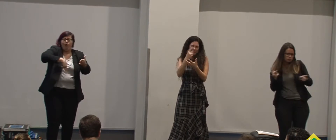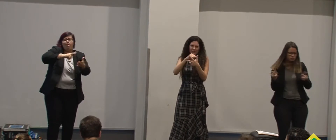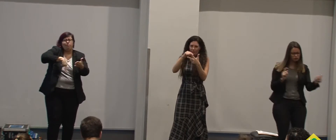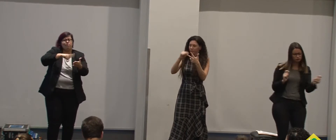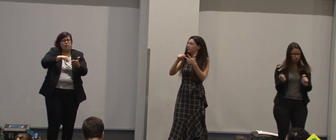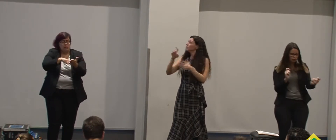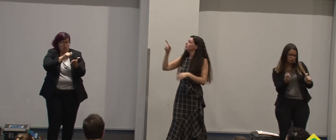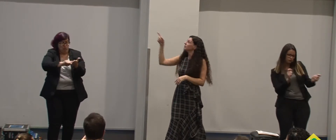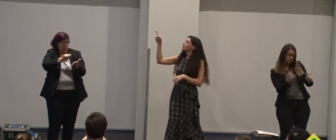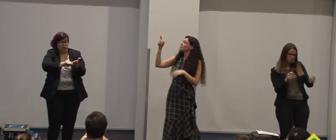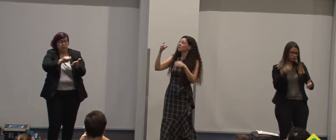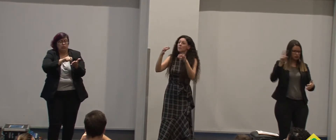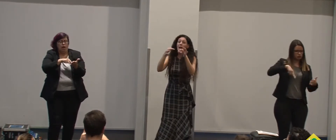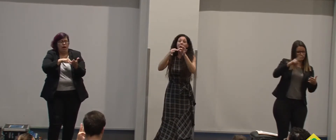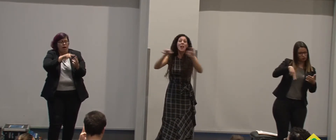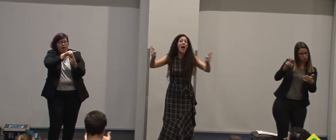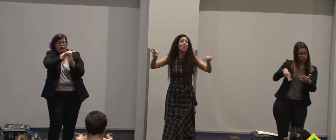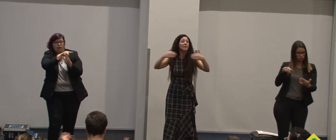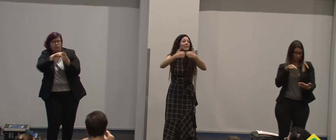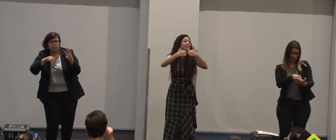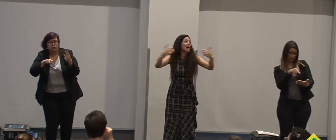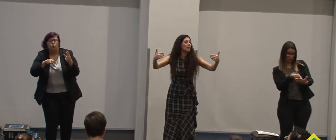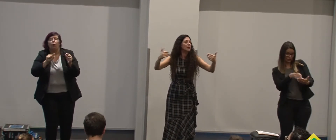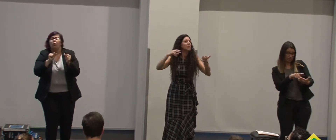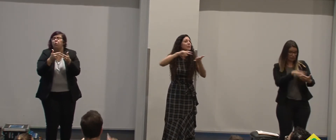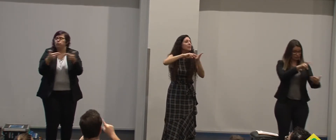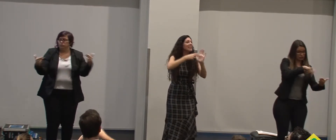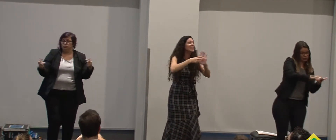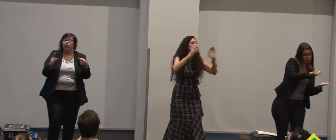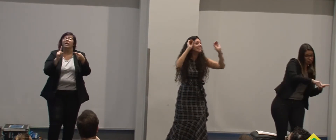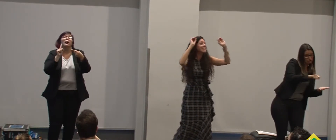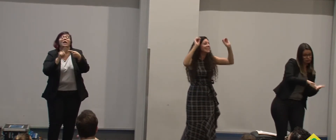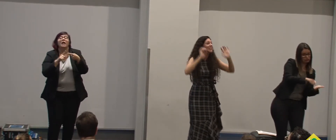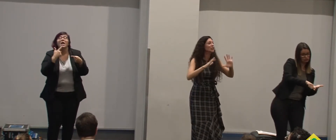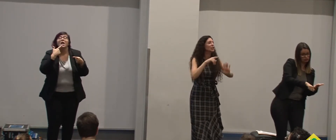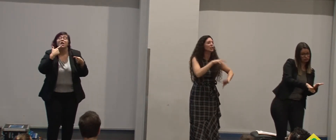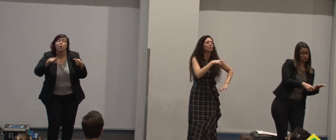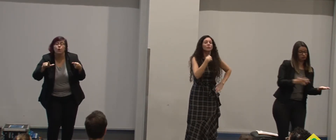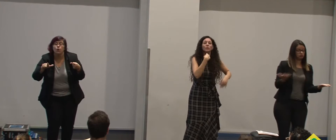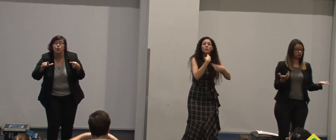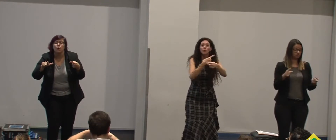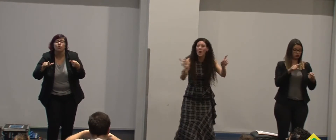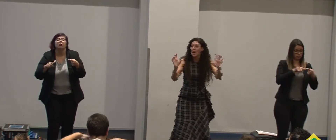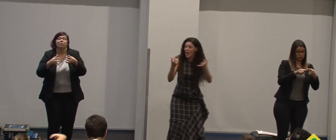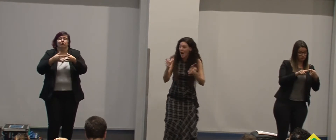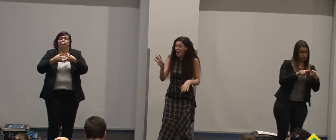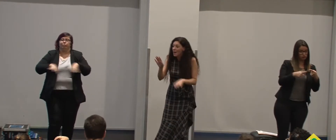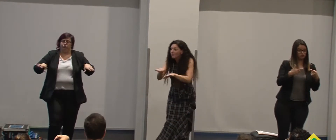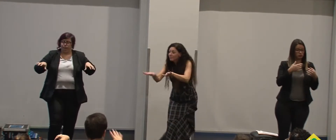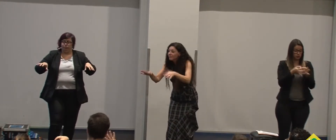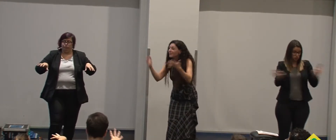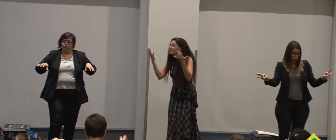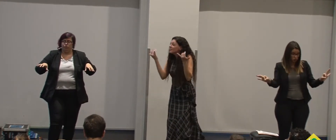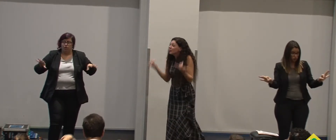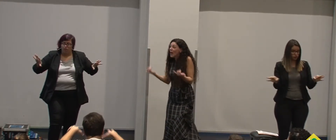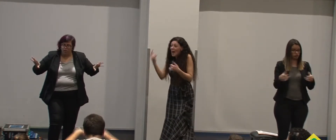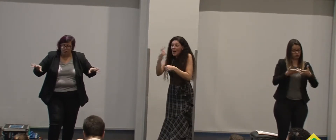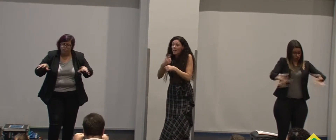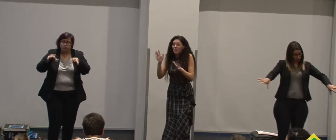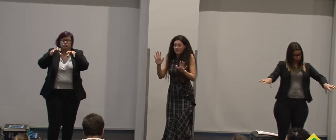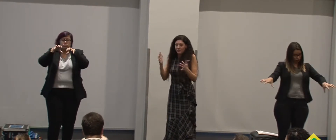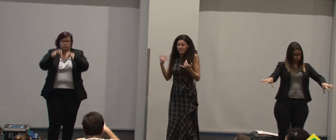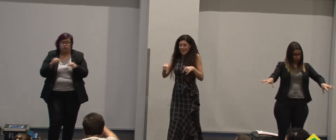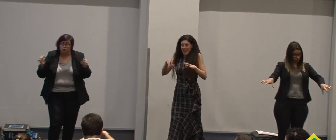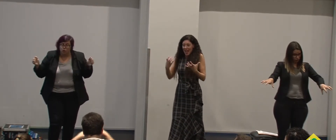de alfabetização, tanto da parte escrita, quanto da parte sinalizada, da língua escrita, quanto da língua sinalizada.